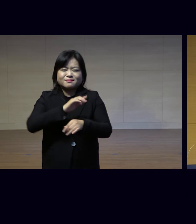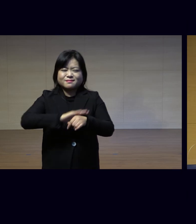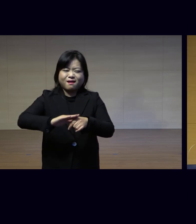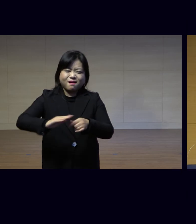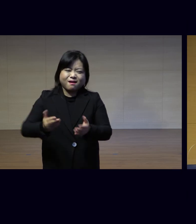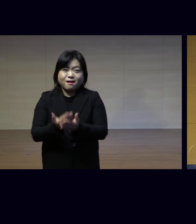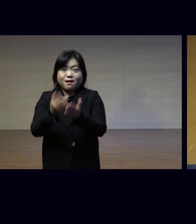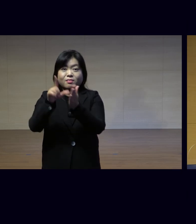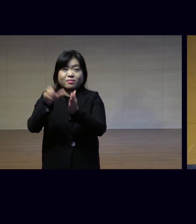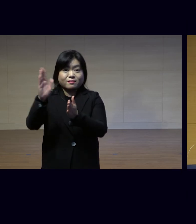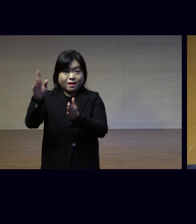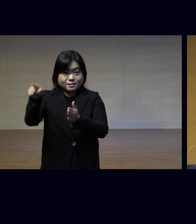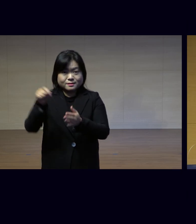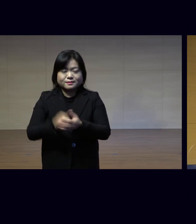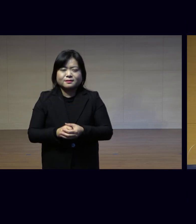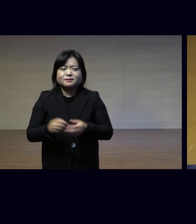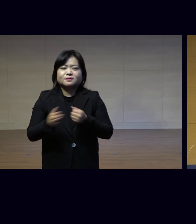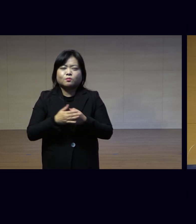것이죠. 자기는